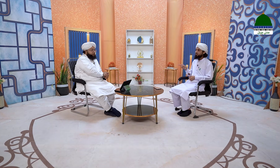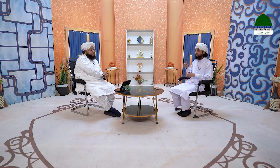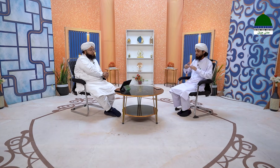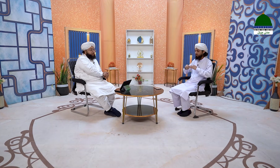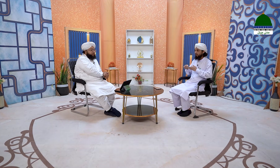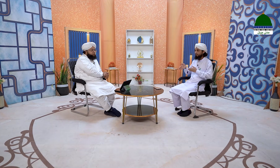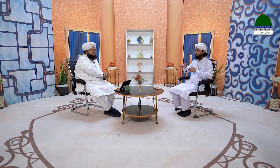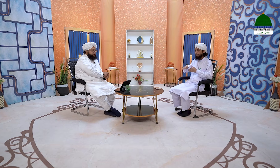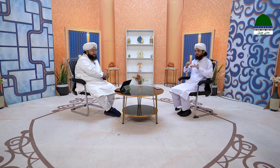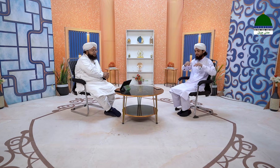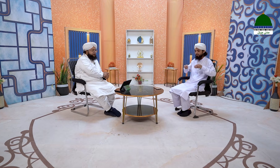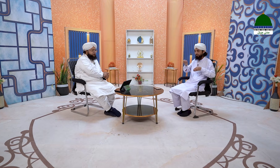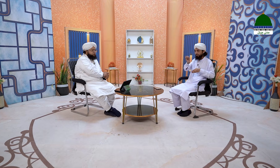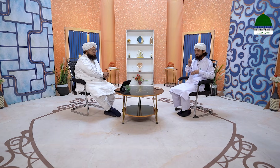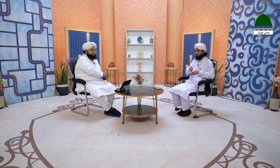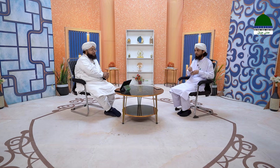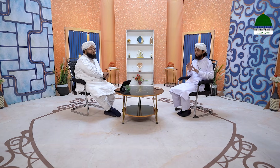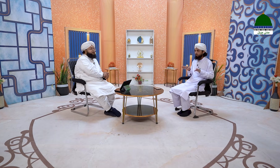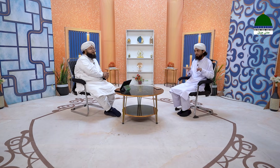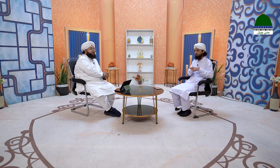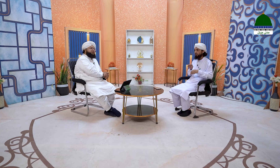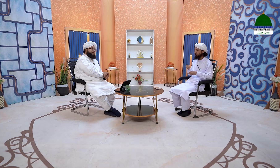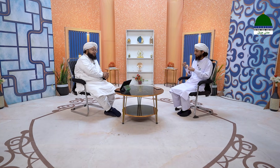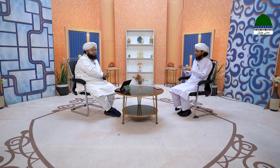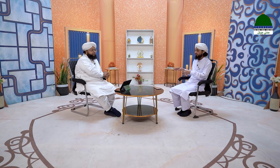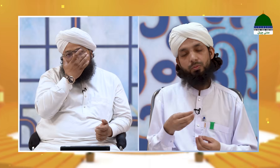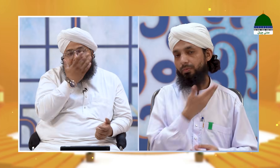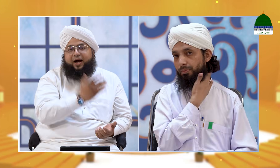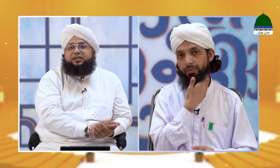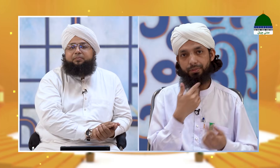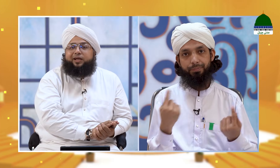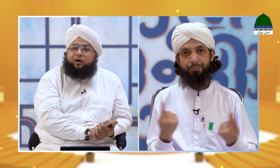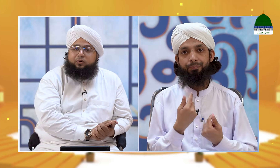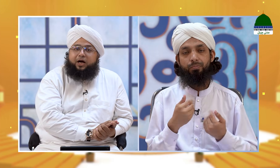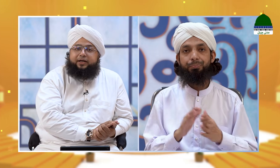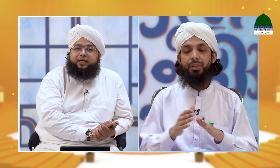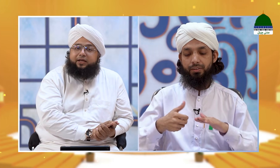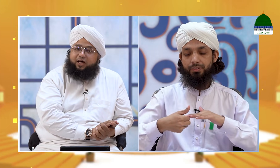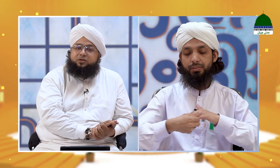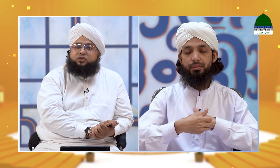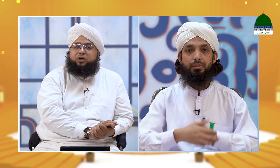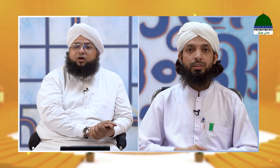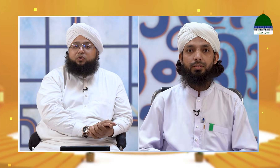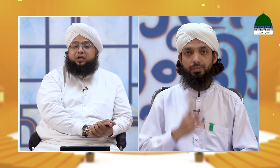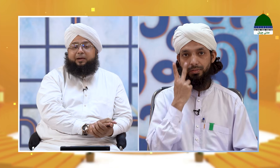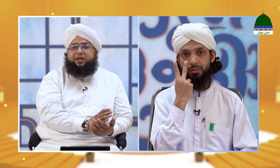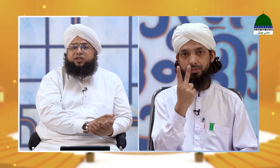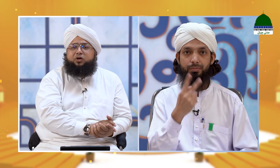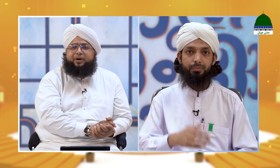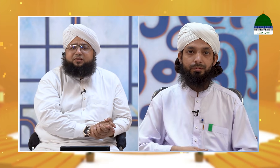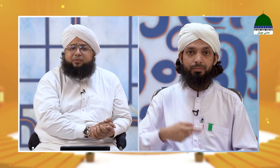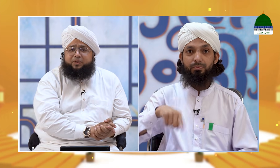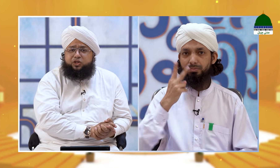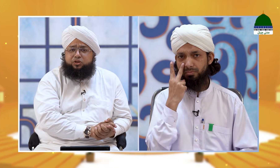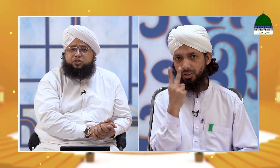دیجئے اور اگر ان کو پھینک دیں تو بھی حرج نہیں۔ یہ آج ہم نے ناخن کاٹنے کے تعلق سے سنا، اور آپ دیکھتے